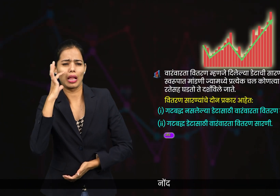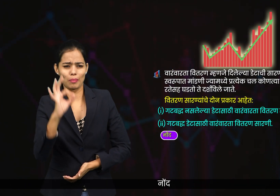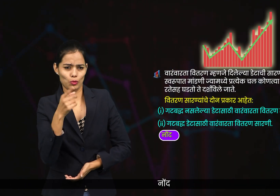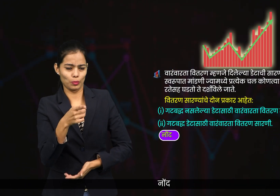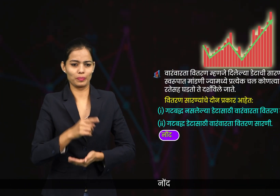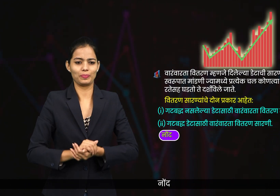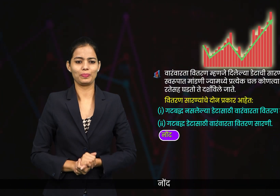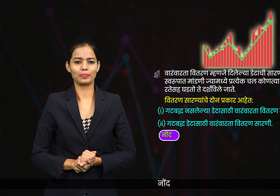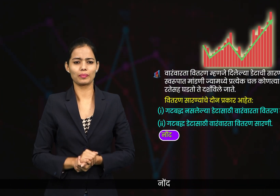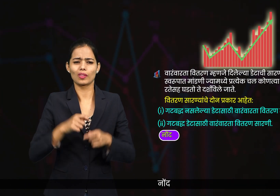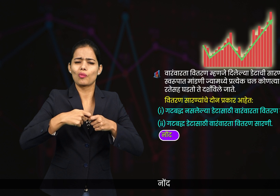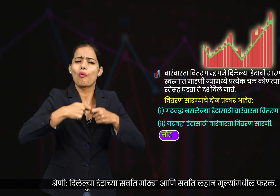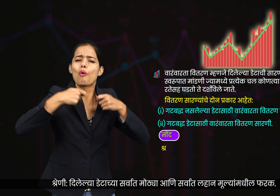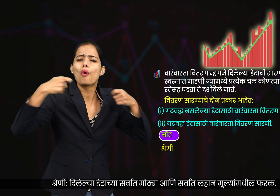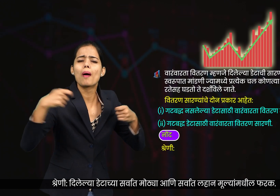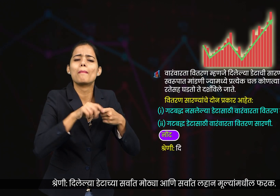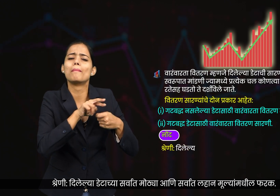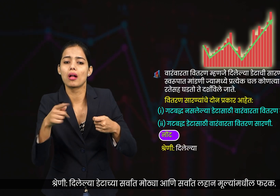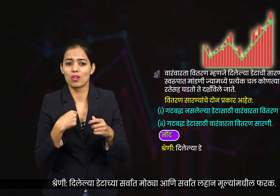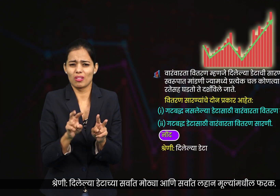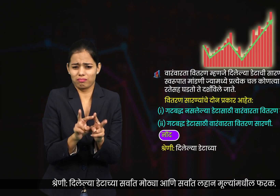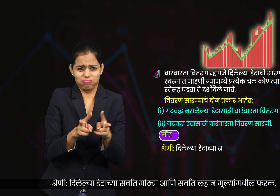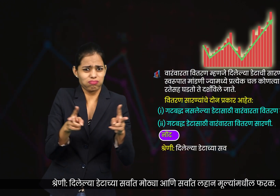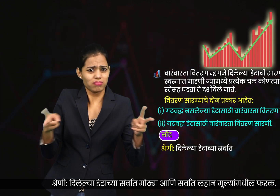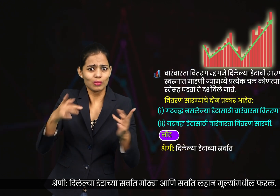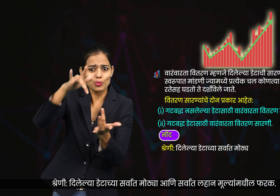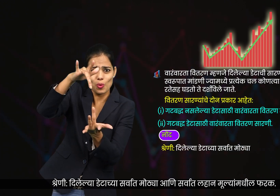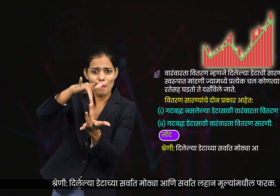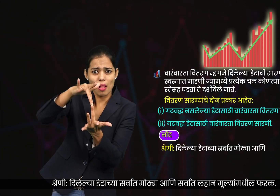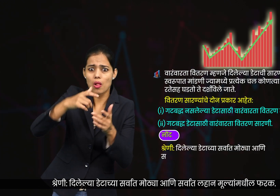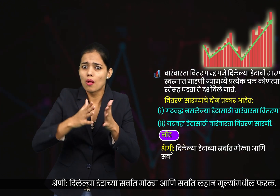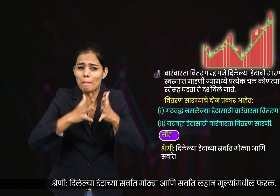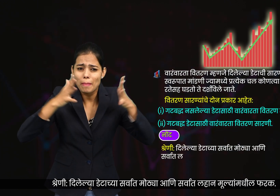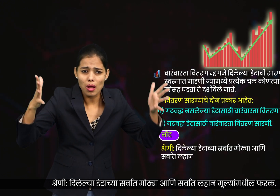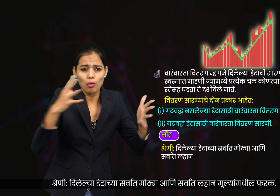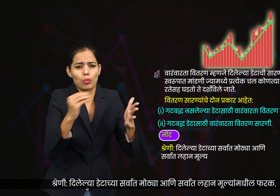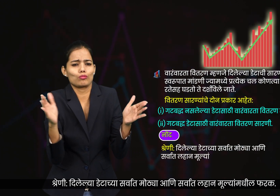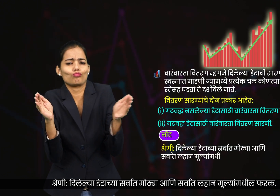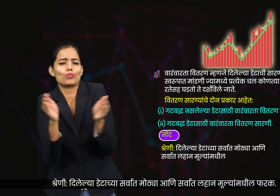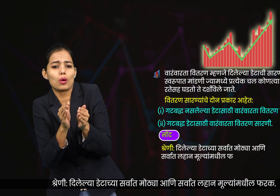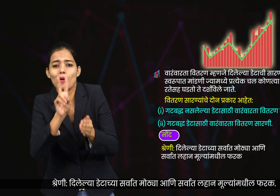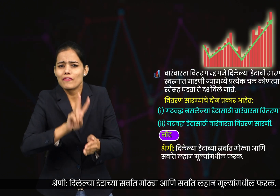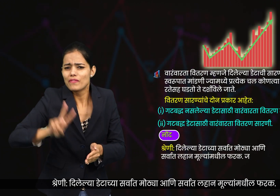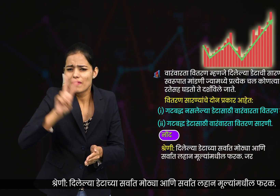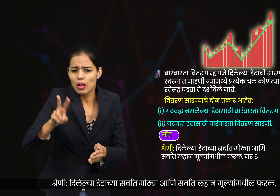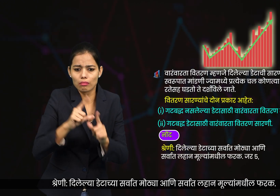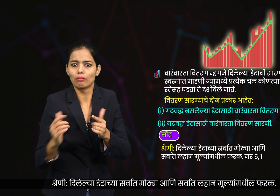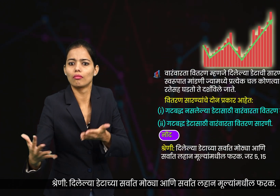नोंद। श्रेणी दिलेल्या डेटाच्या सर्वात मोठ्या आणि सर्वात लहान मूल्यांमधील फरक।